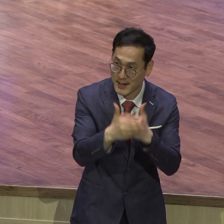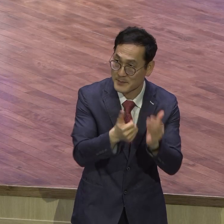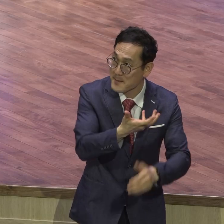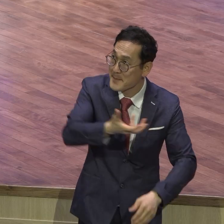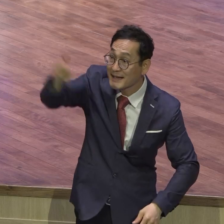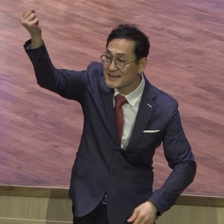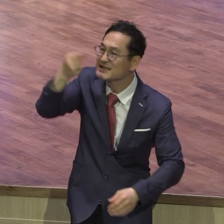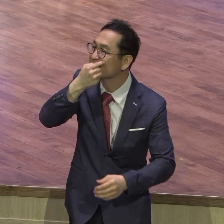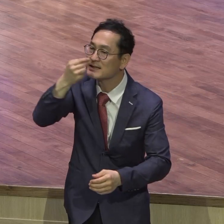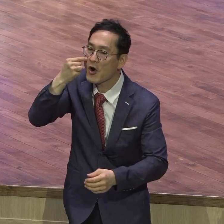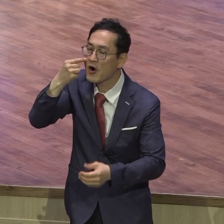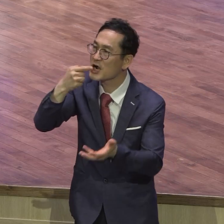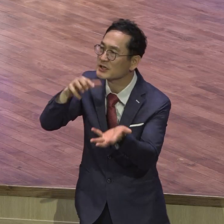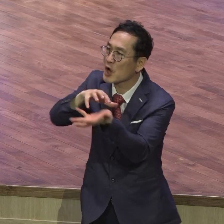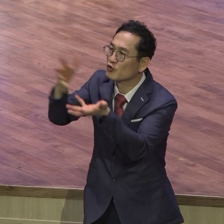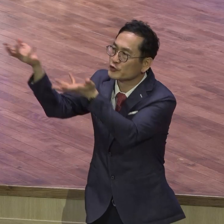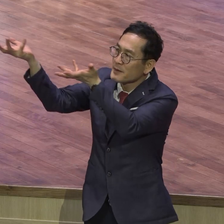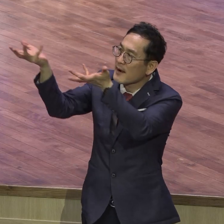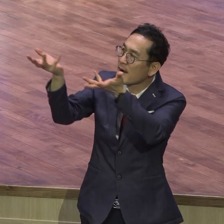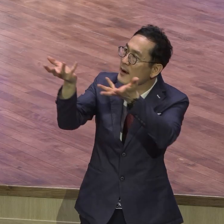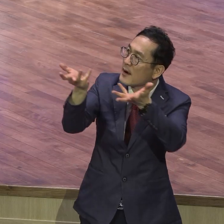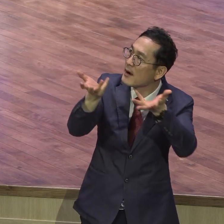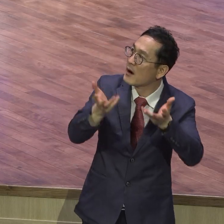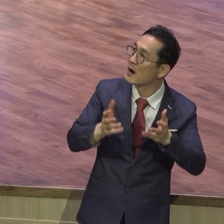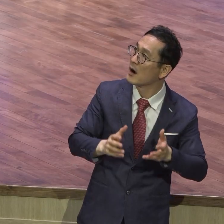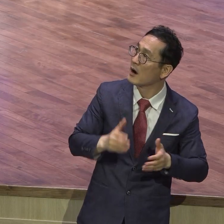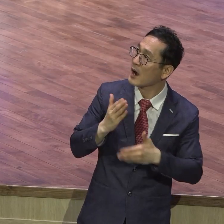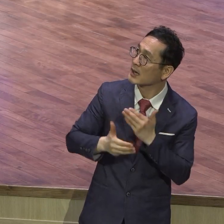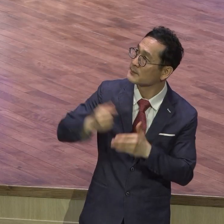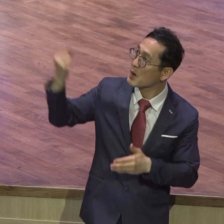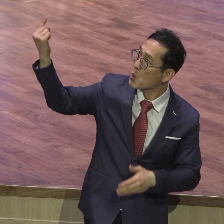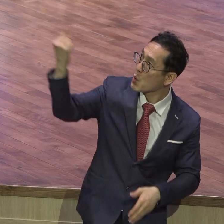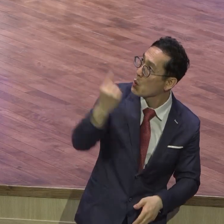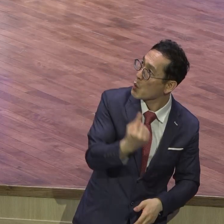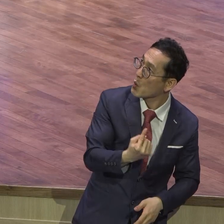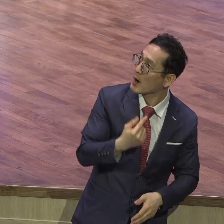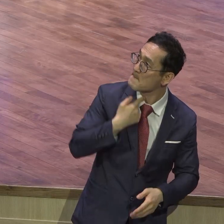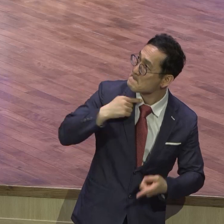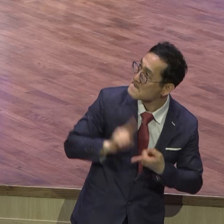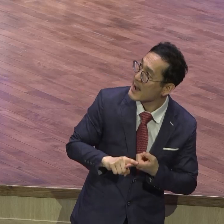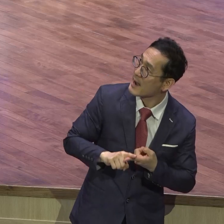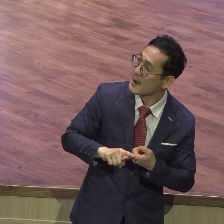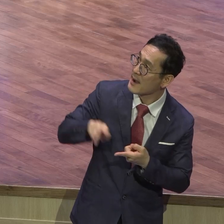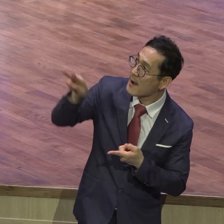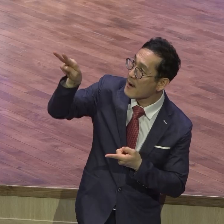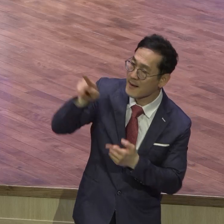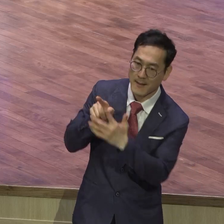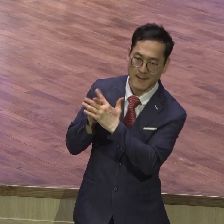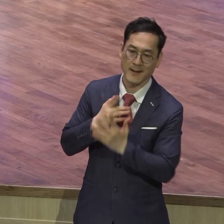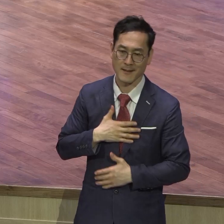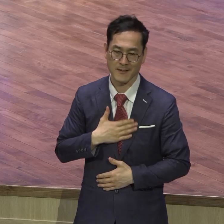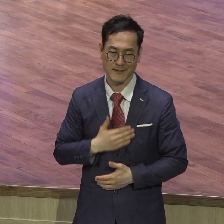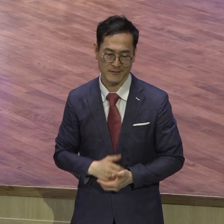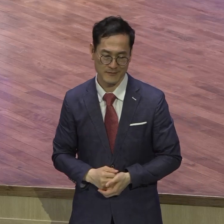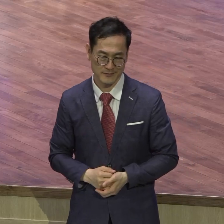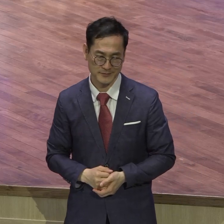하나님이 임재했다 하나님이 임재할 정도로 하나님 마음에 들은 거요 하나님 원한 그대로 했기 때문에